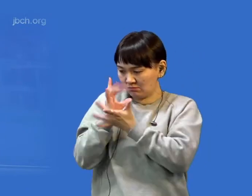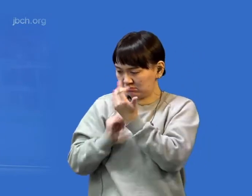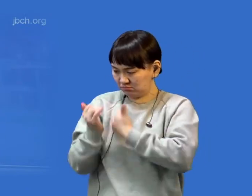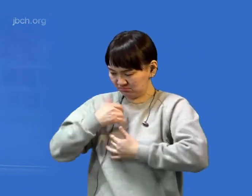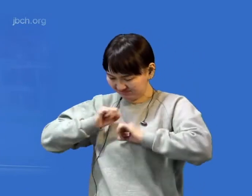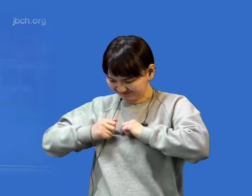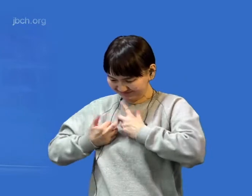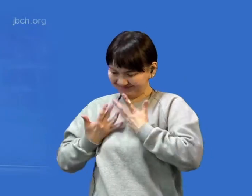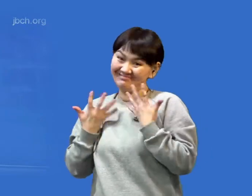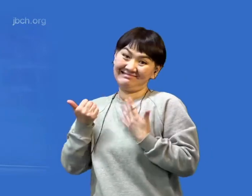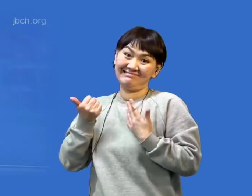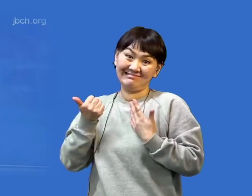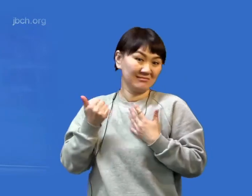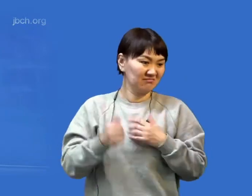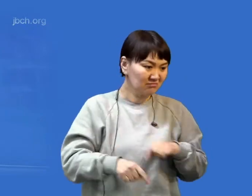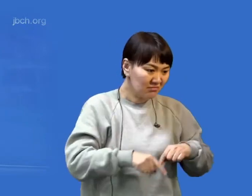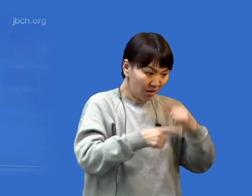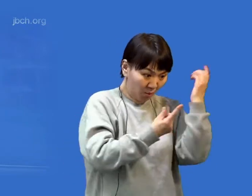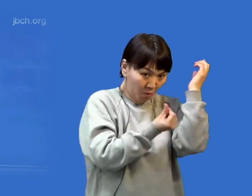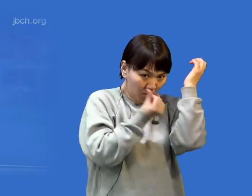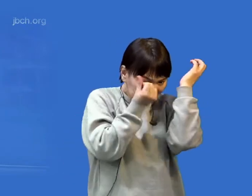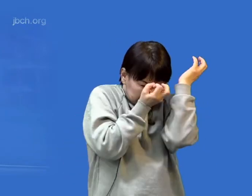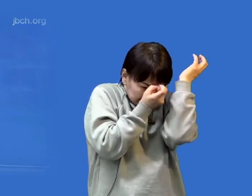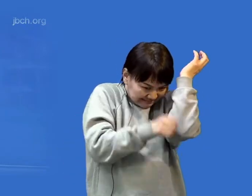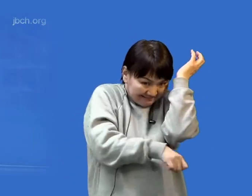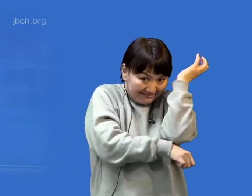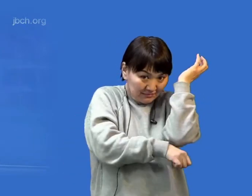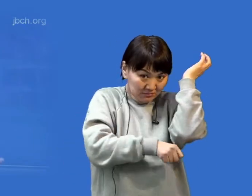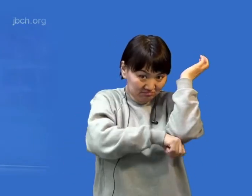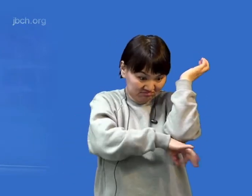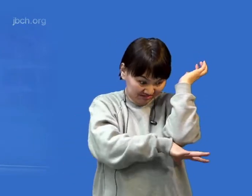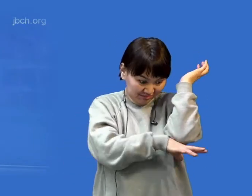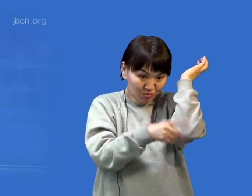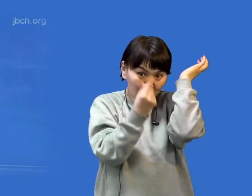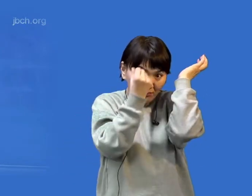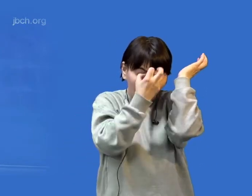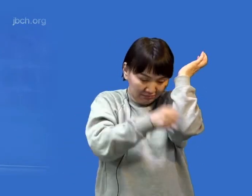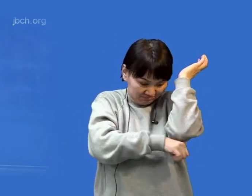тэндээс ахуулаад бүхий л гим нүгэл эндээс урхан гарч ирдэгтэй адил.